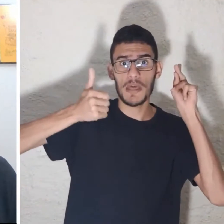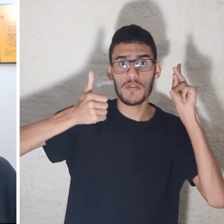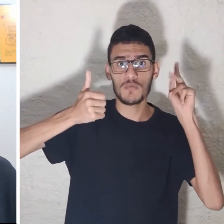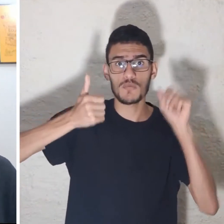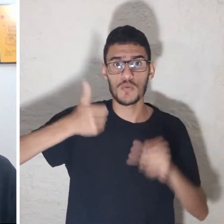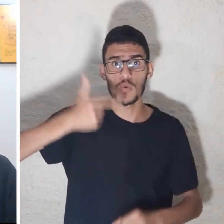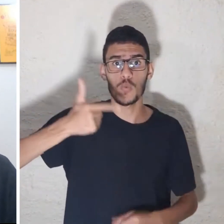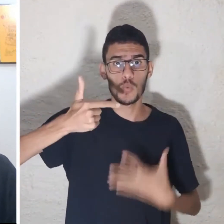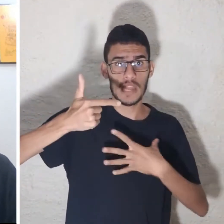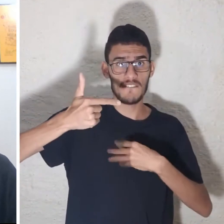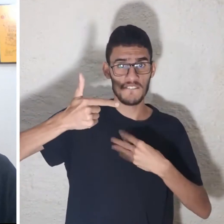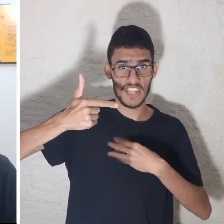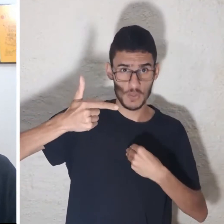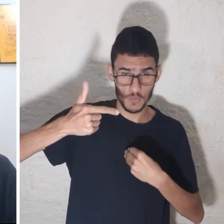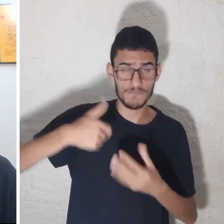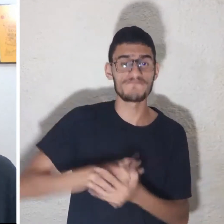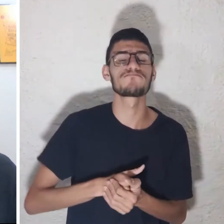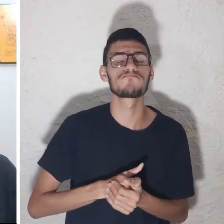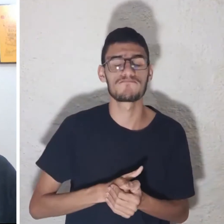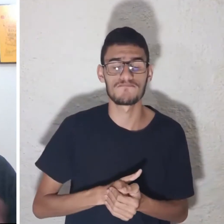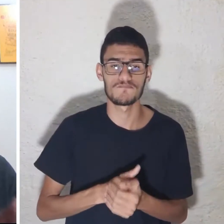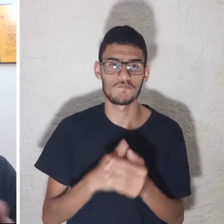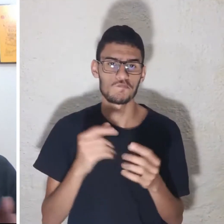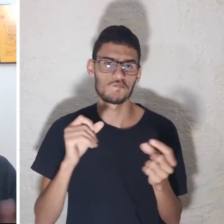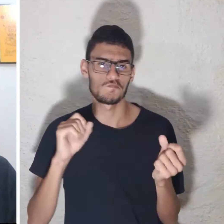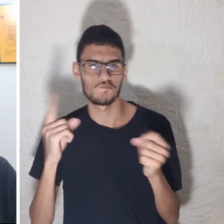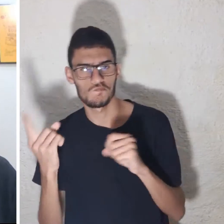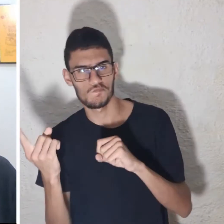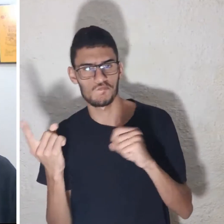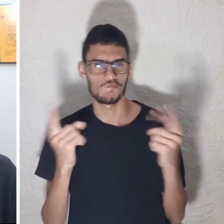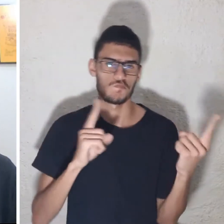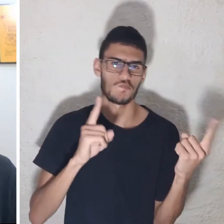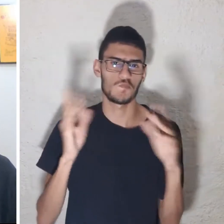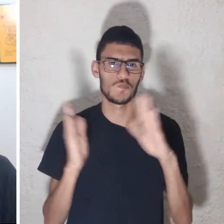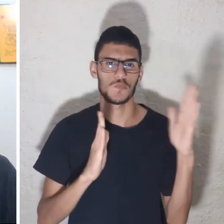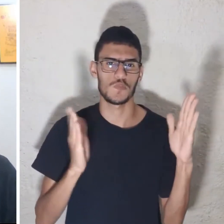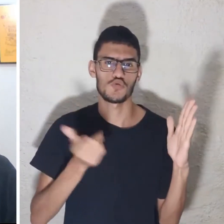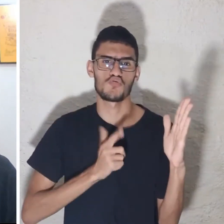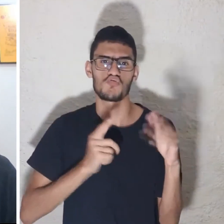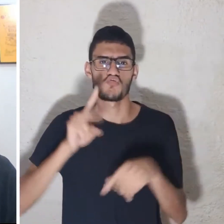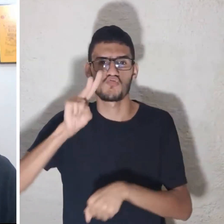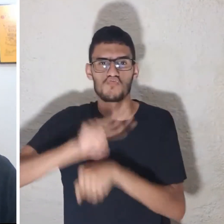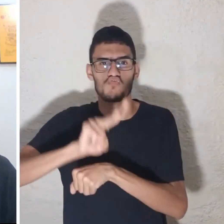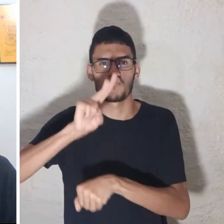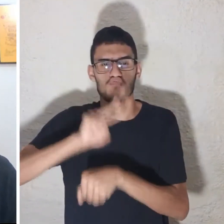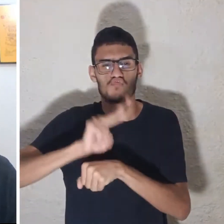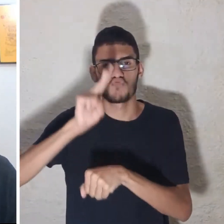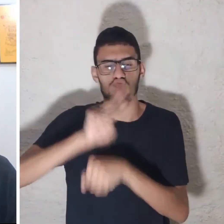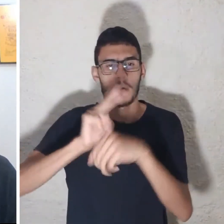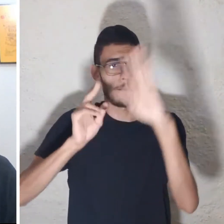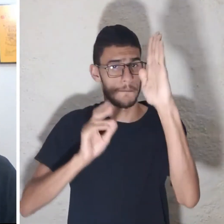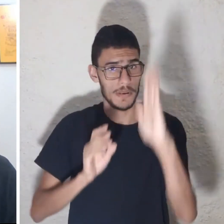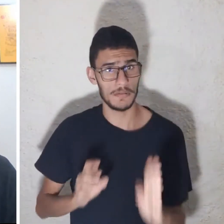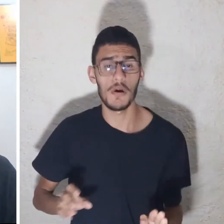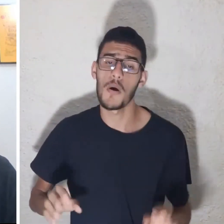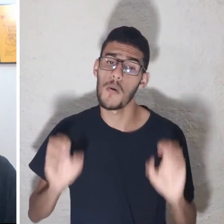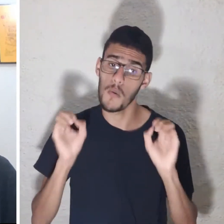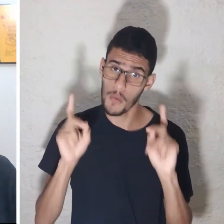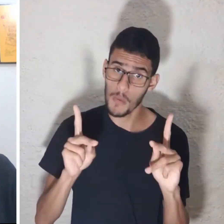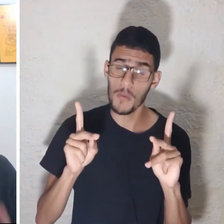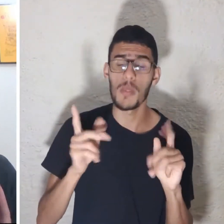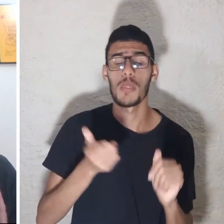II, filho do Dom Pedro I. Entre um e outro governo, nós tivemos regentes governando o